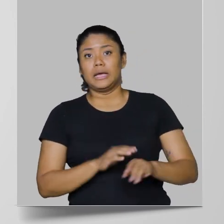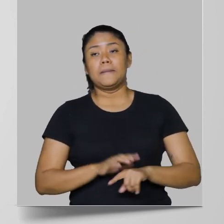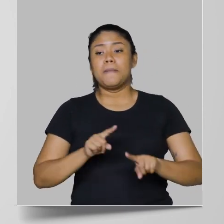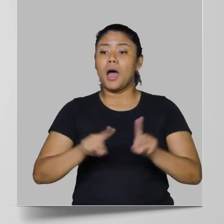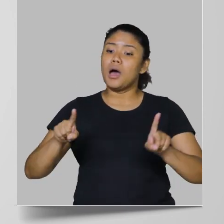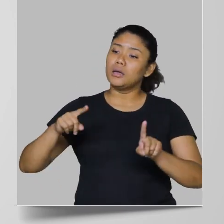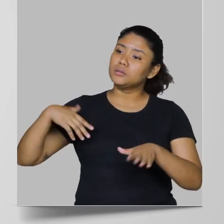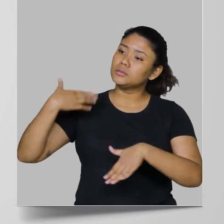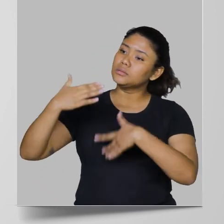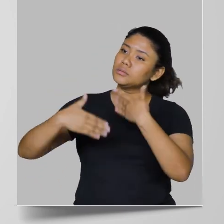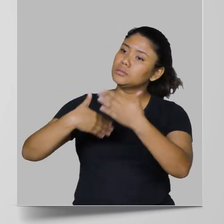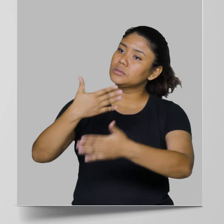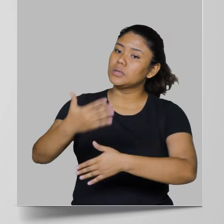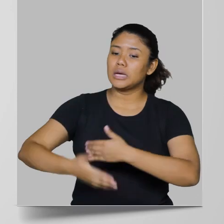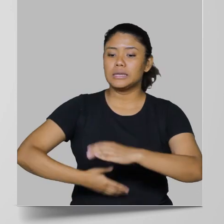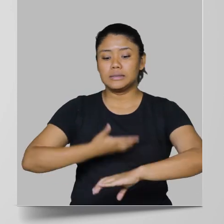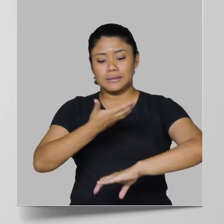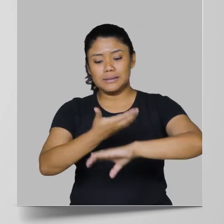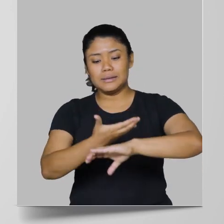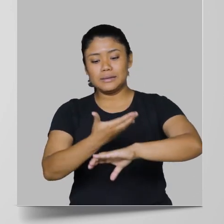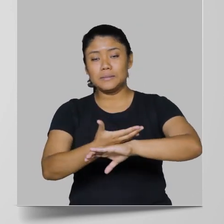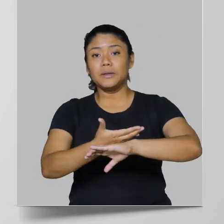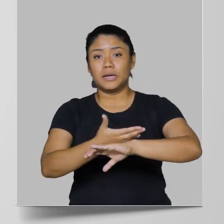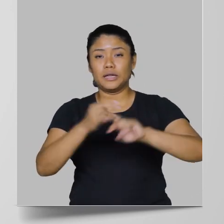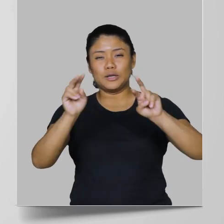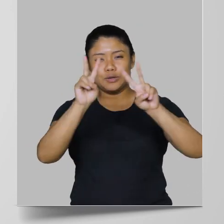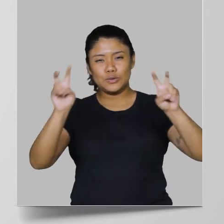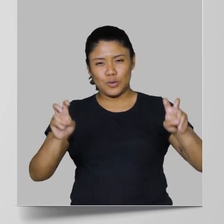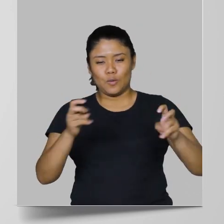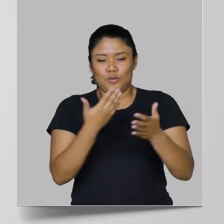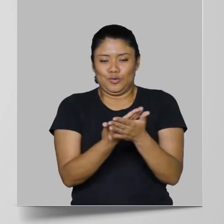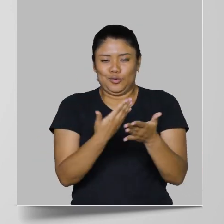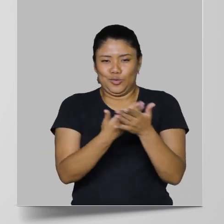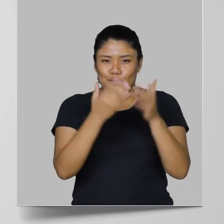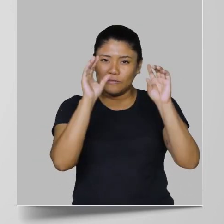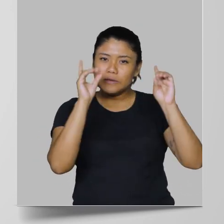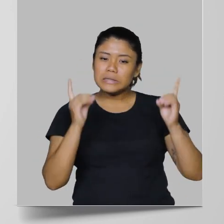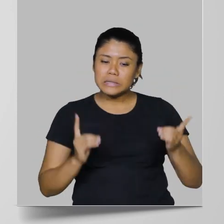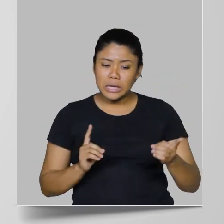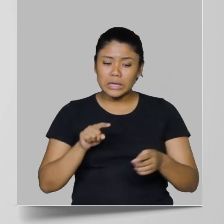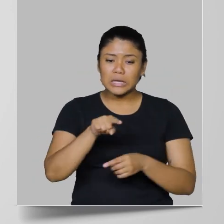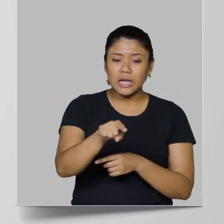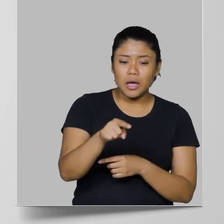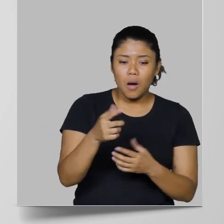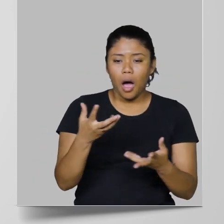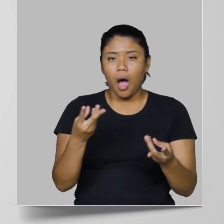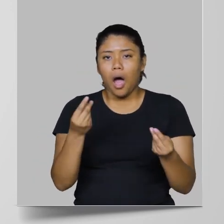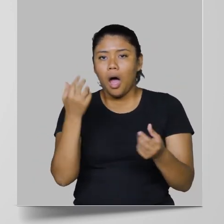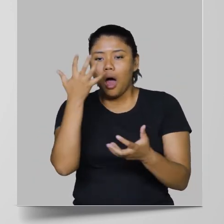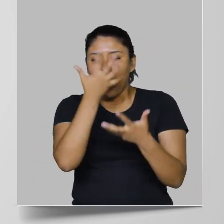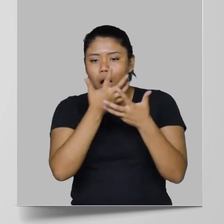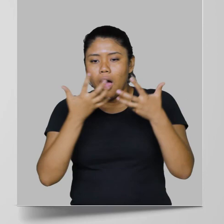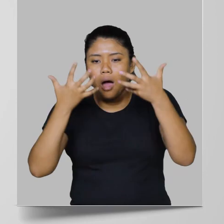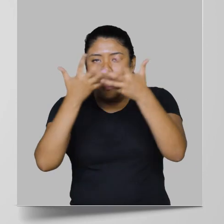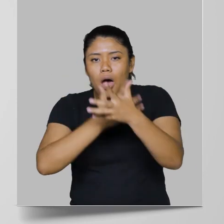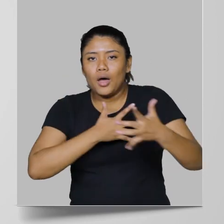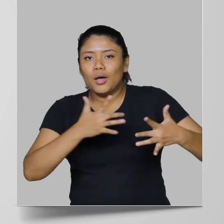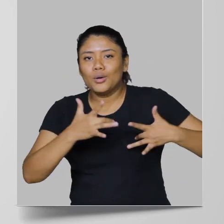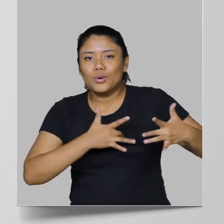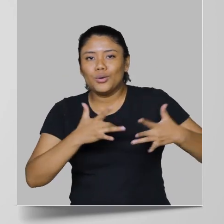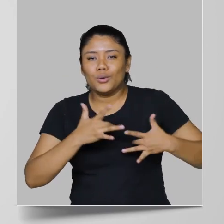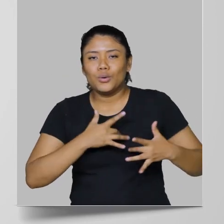para a coletividade e entender que a deficiência ela passa a ser uma experiência relacional de alguma forma. Nesse vídeo vocês